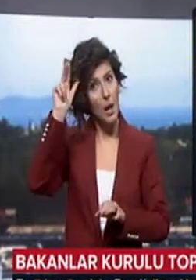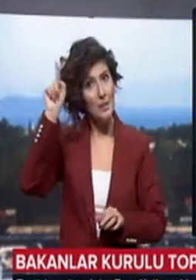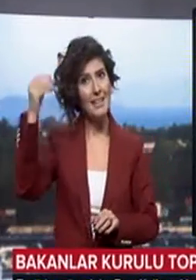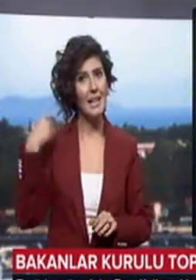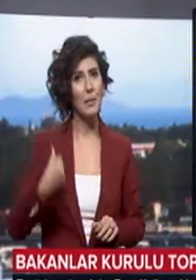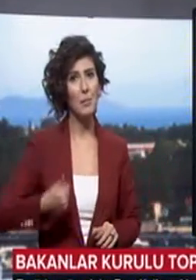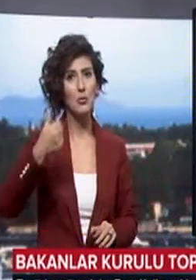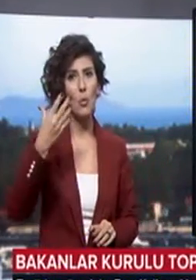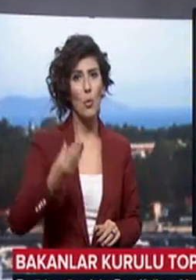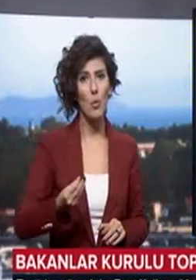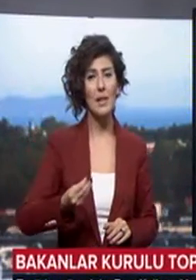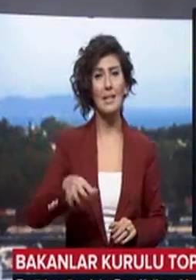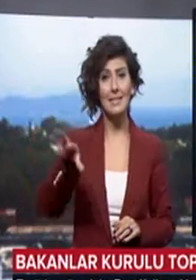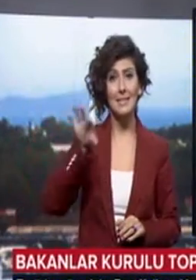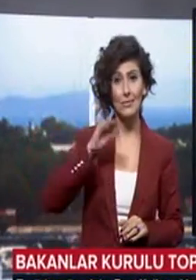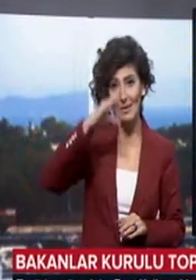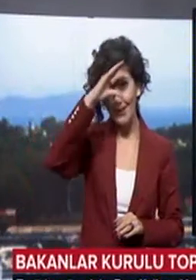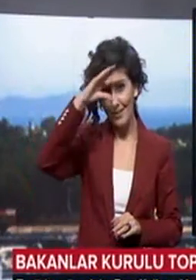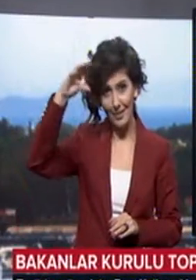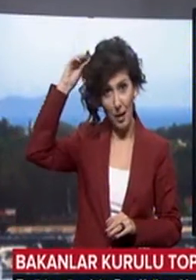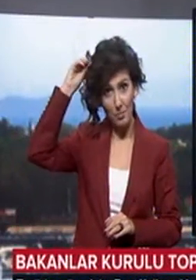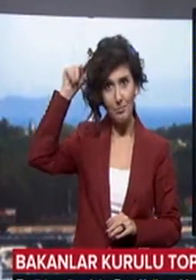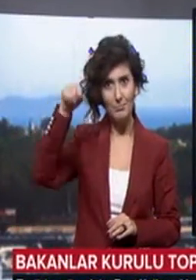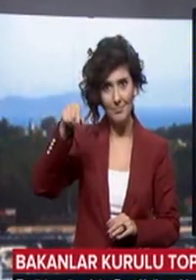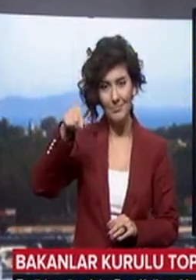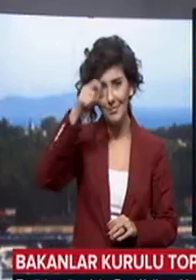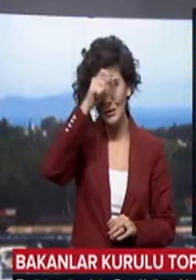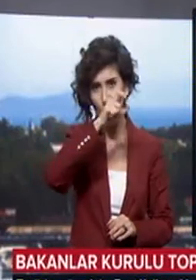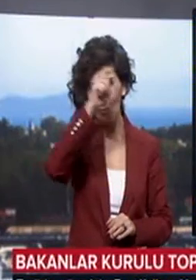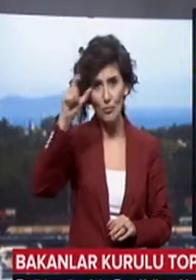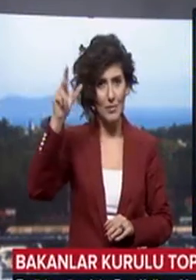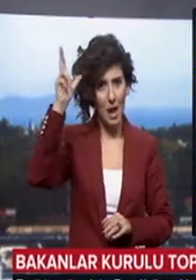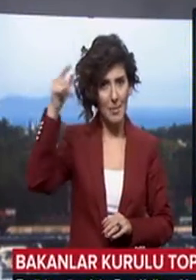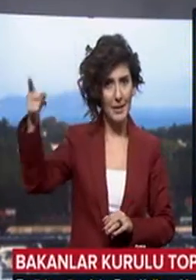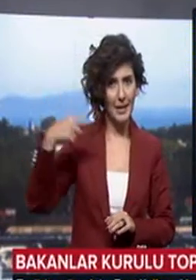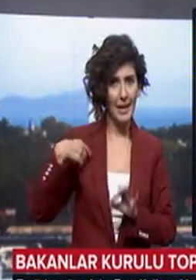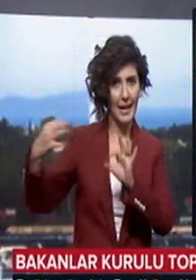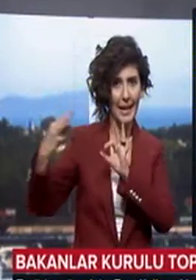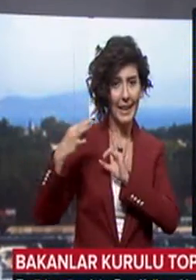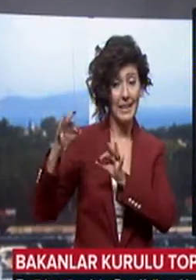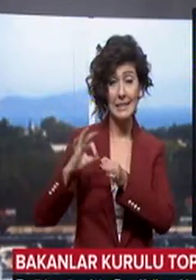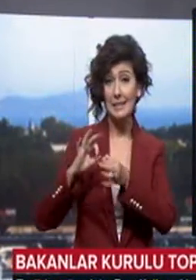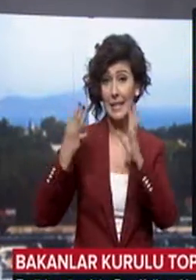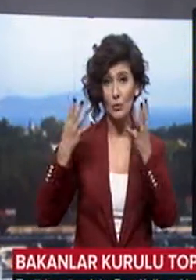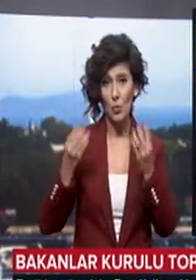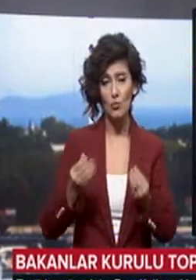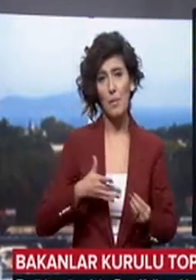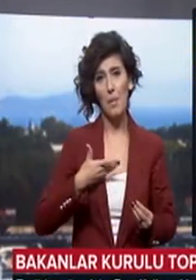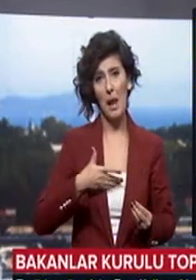başkanı olarak seçilen Trump'ın Türkiye-Amerika ilişkilerini nasıl etkileyeceği merak konusu. FETÖ elebaşı Gülen'in iadesi